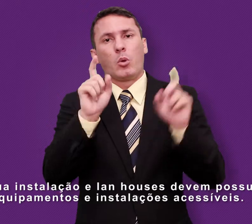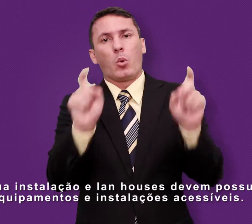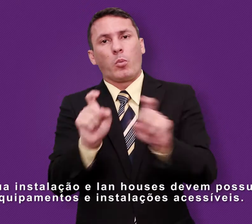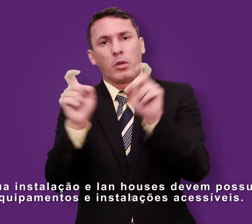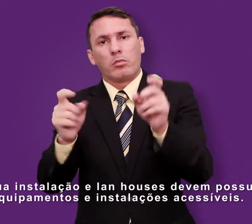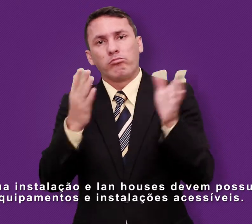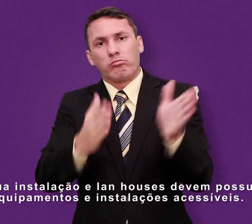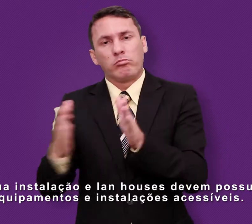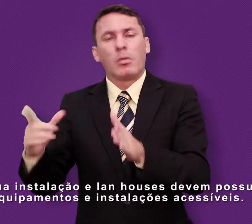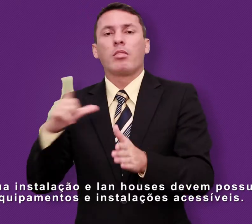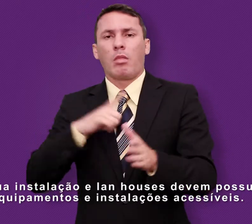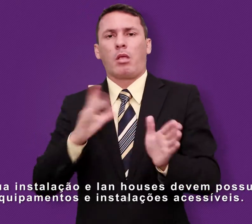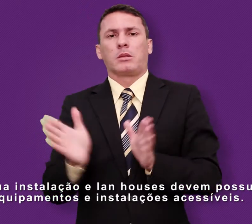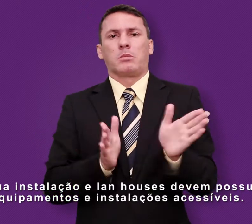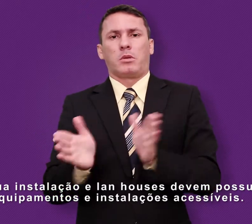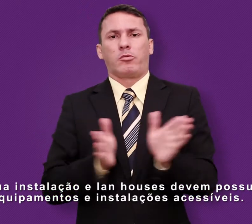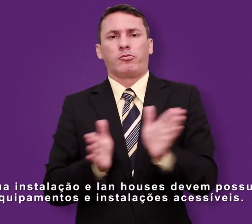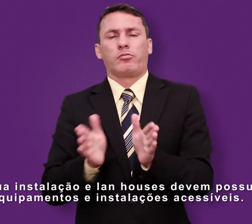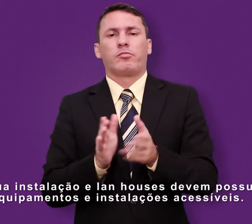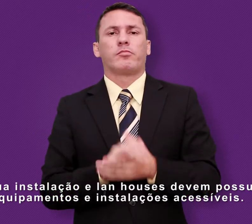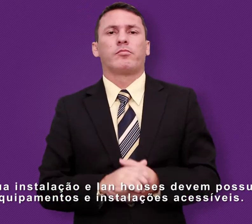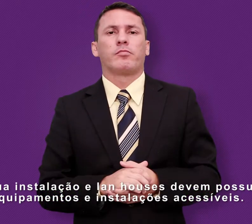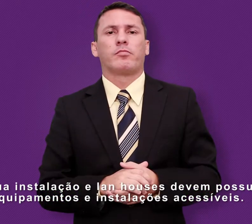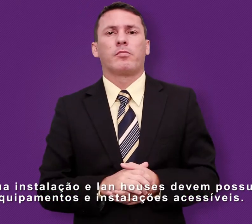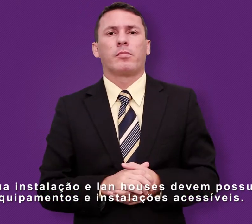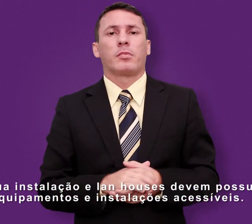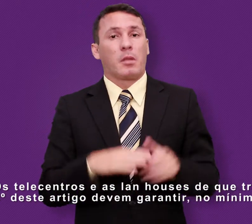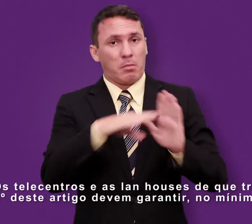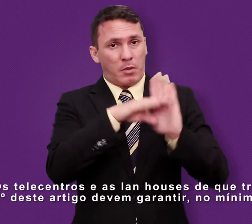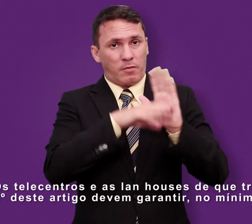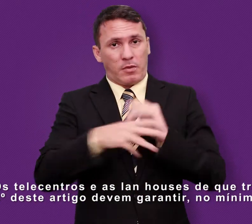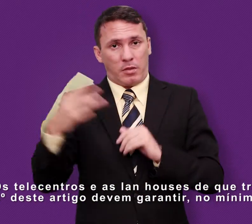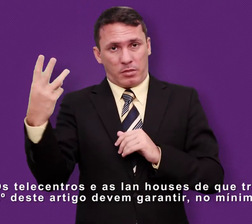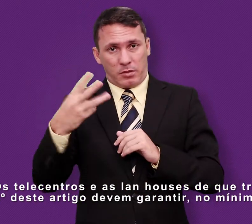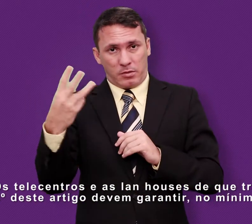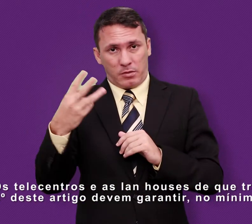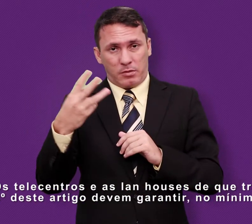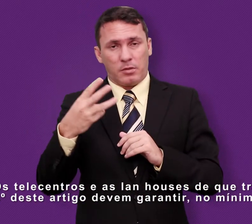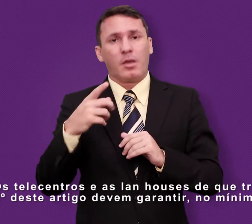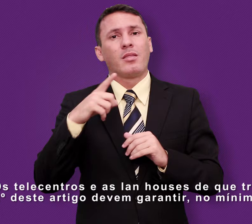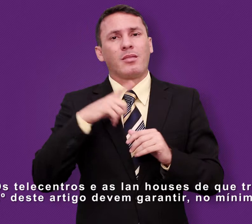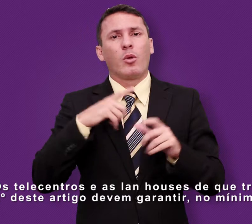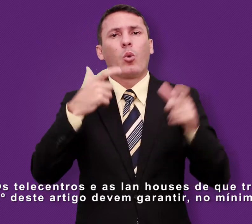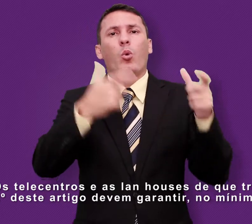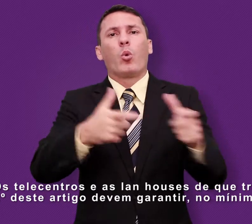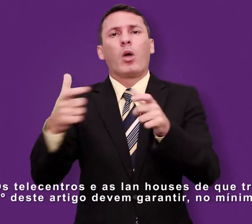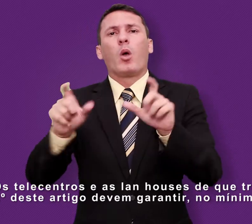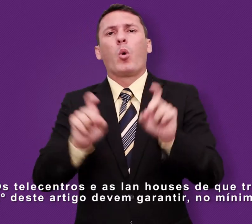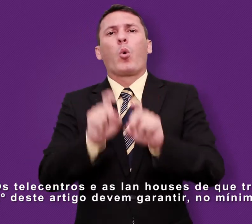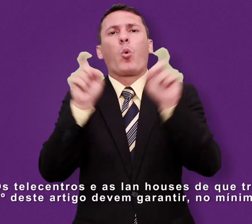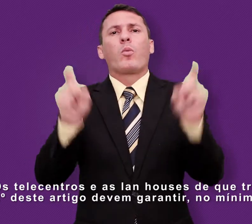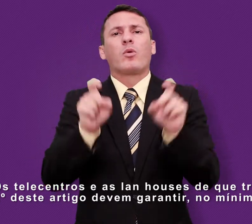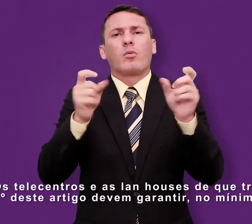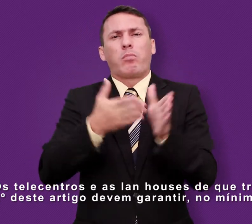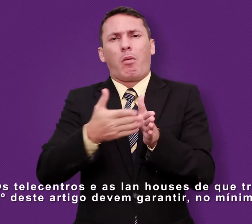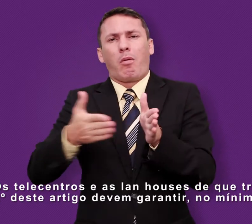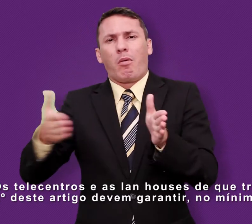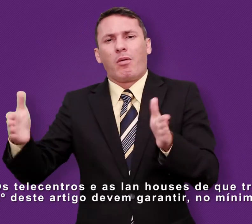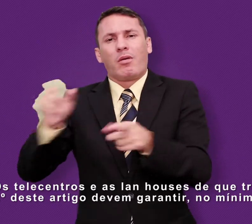possuir equipamentos e instalações acessíveis. Parágrafo 3º. Os telecentros e as LAN houses de que